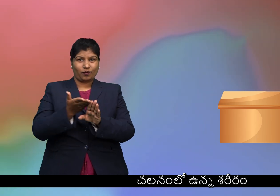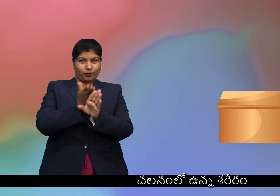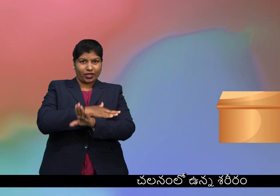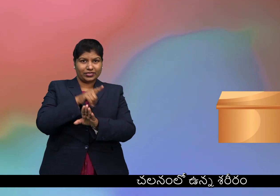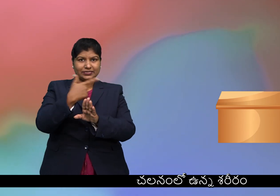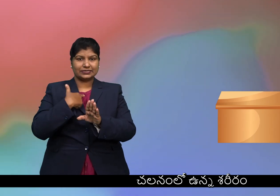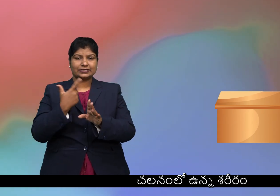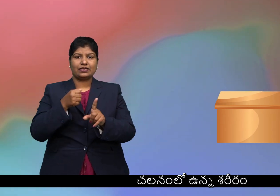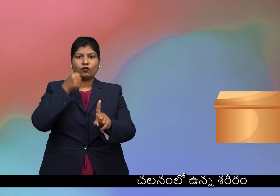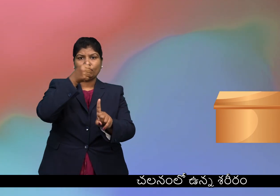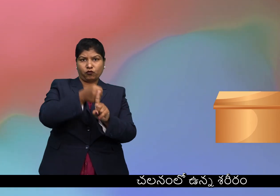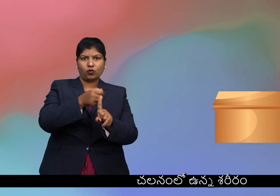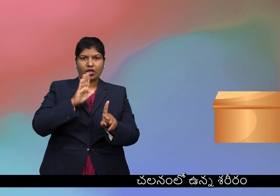చలనంలో ఉన్న శరీరం